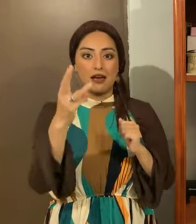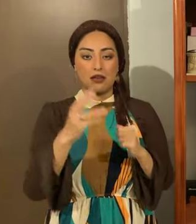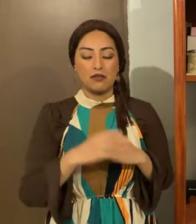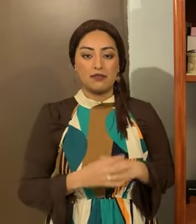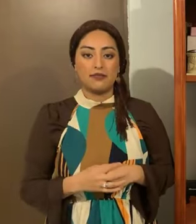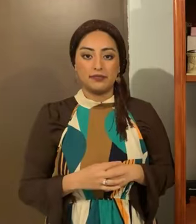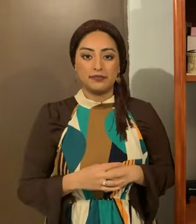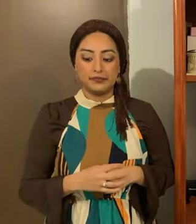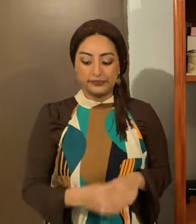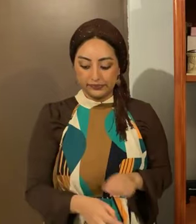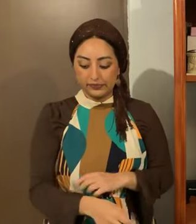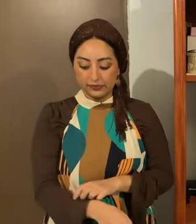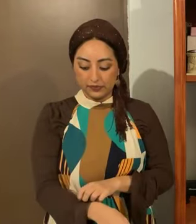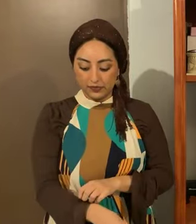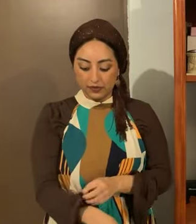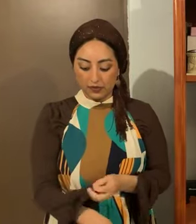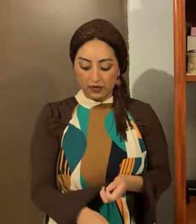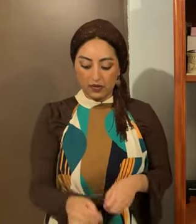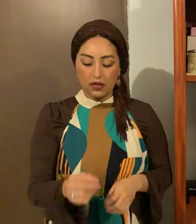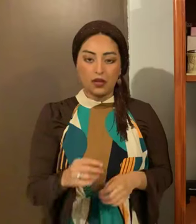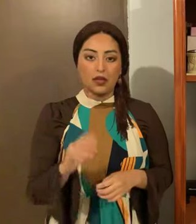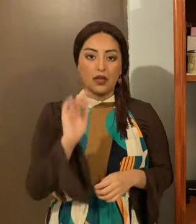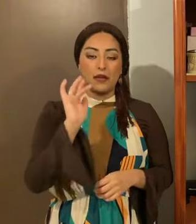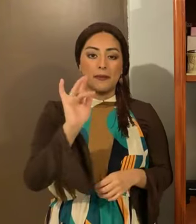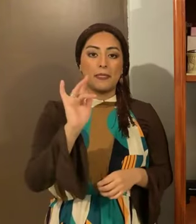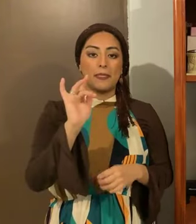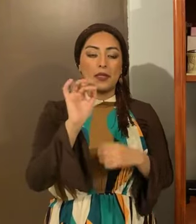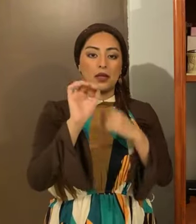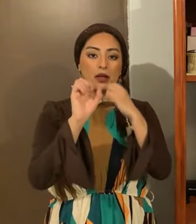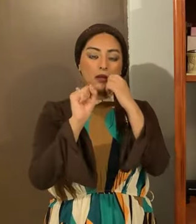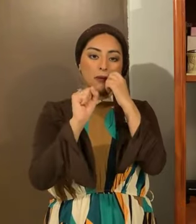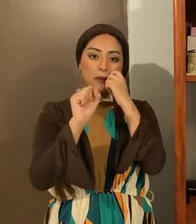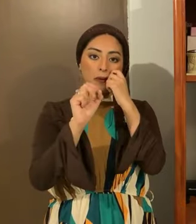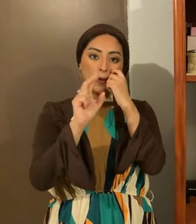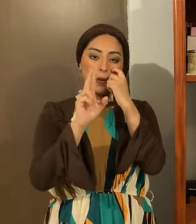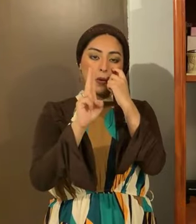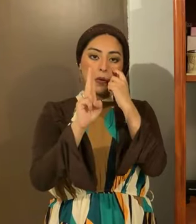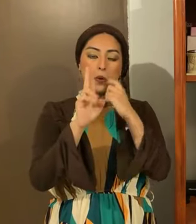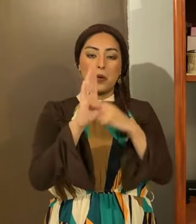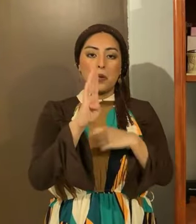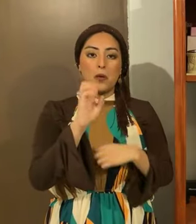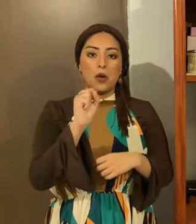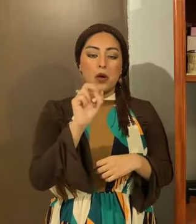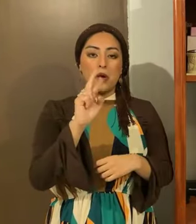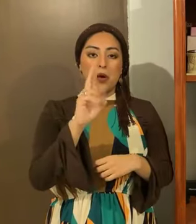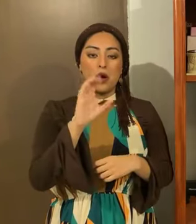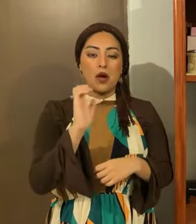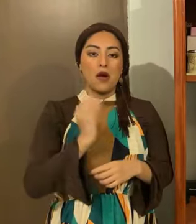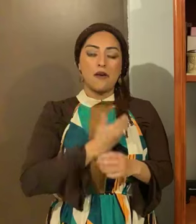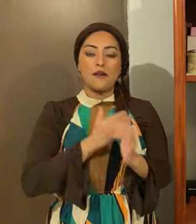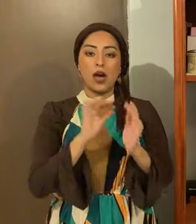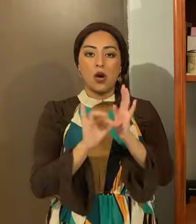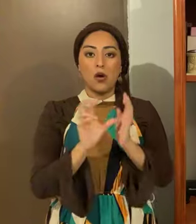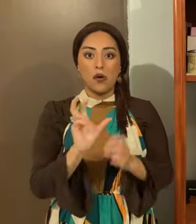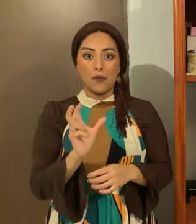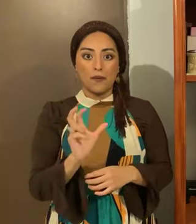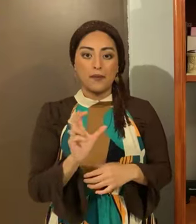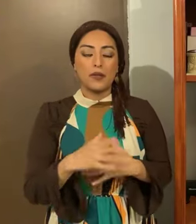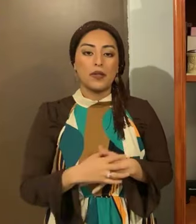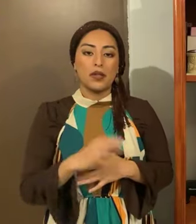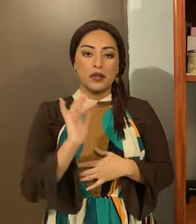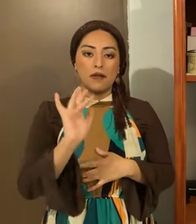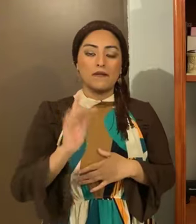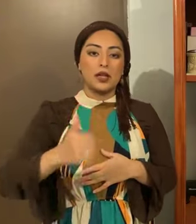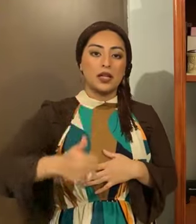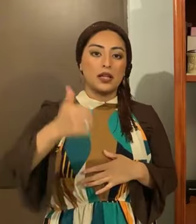acuerdo? Bueno, suscríbanse al canal, denle like a la campanita. Yo no monetizo los videos. Sí, dale